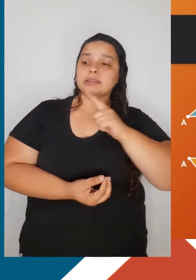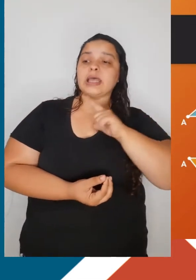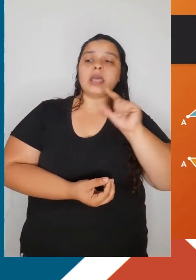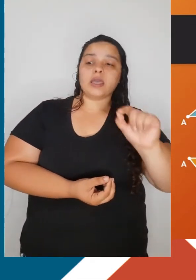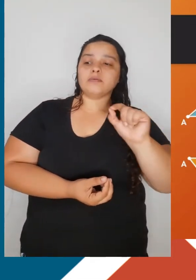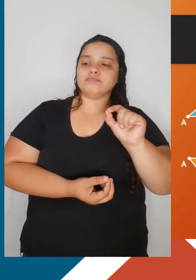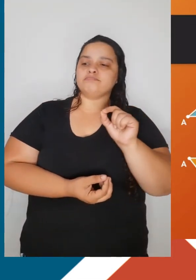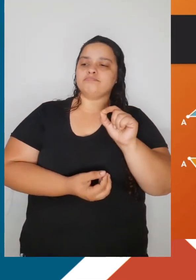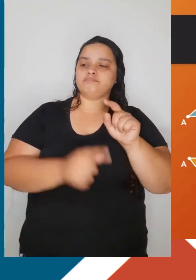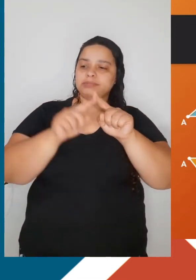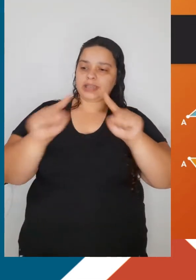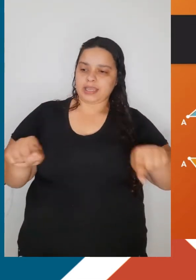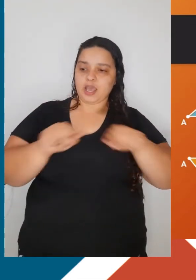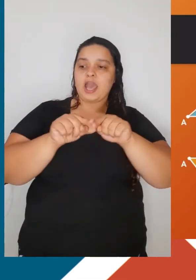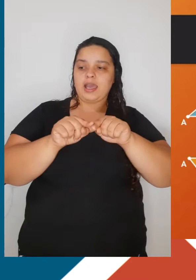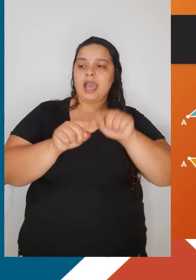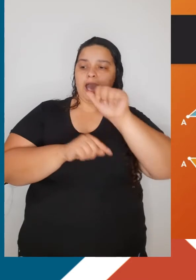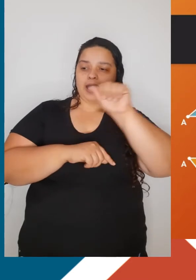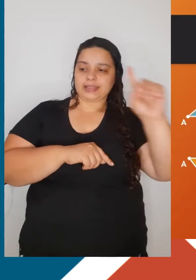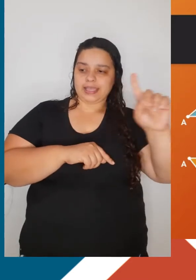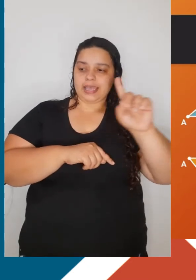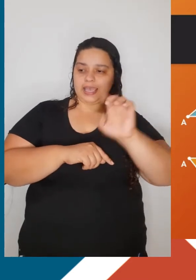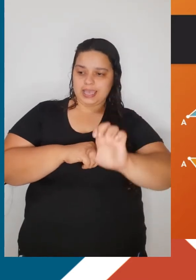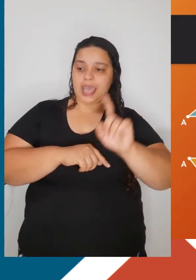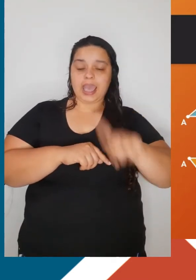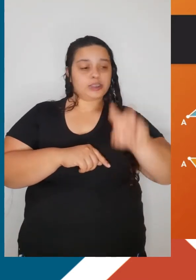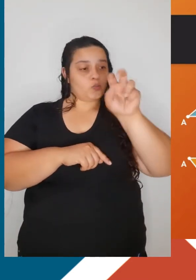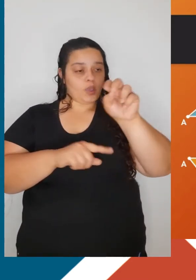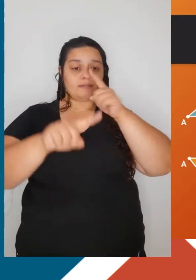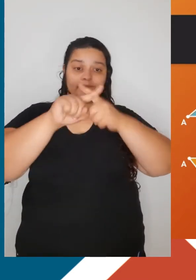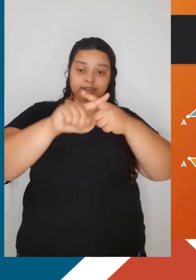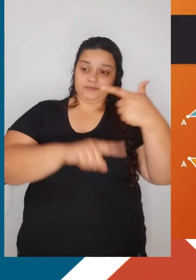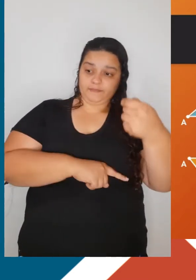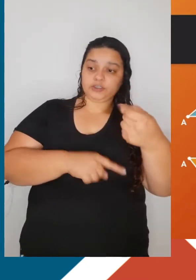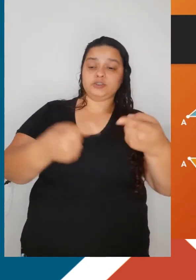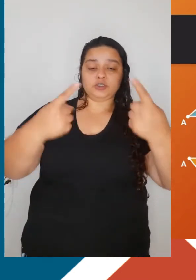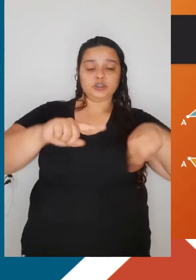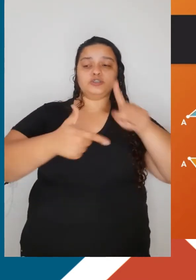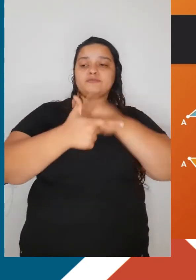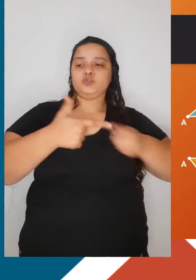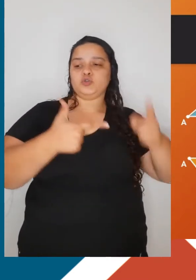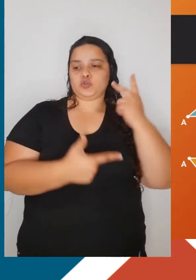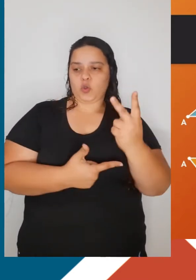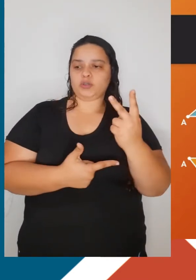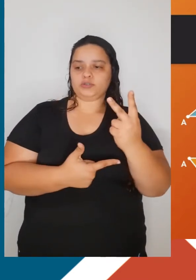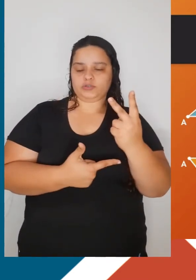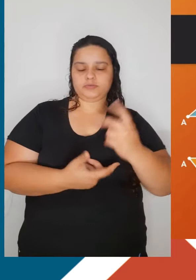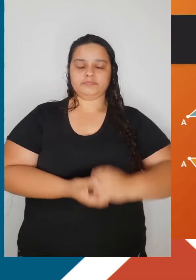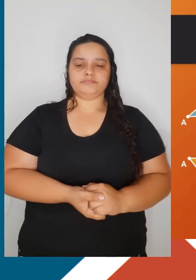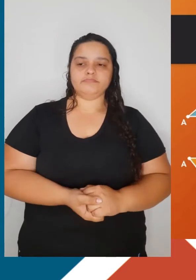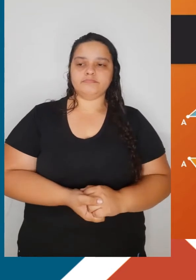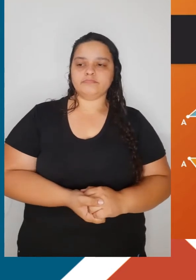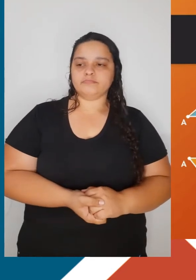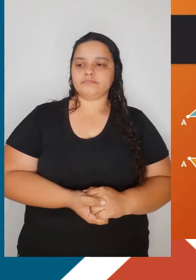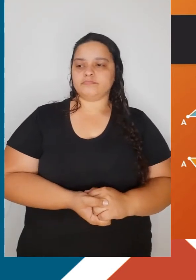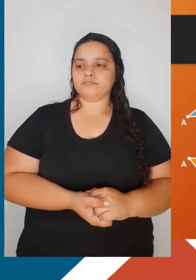temos que a área do triângulo ADE é 50 vezes 20 sobre 2, representando base vezes altura sobre